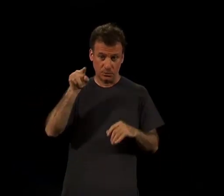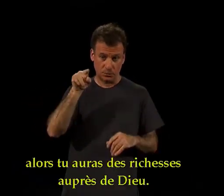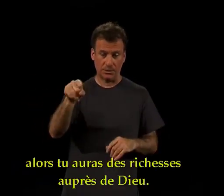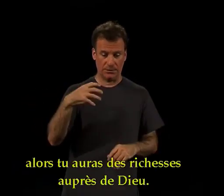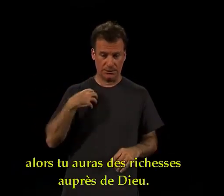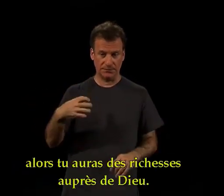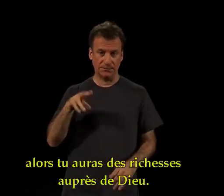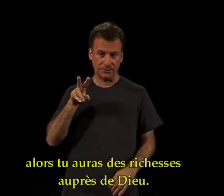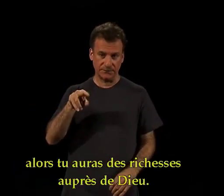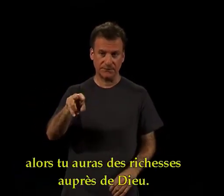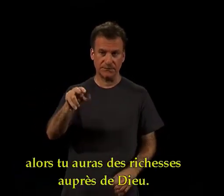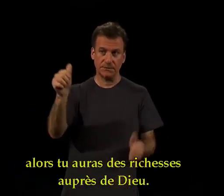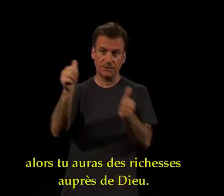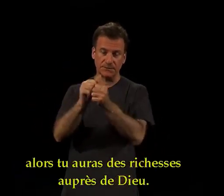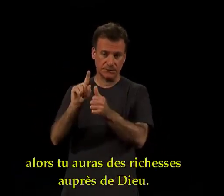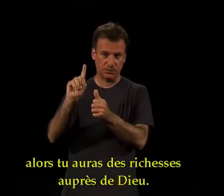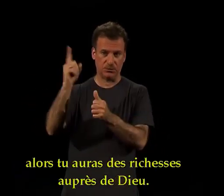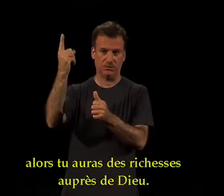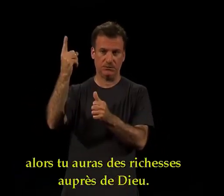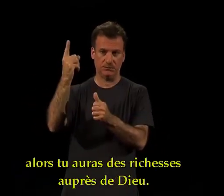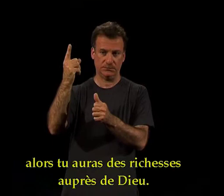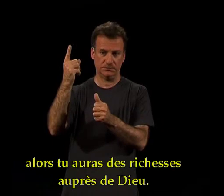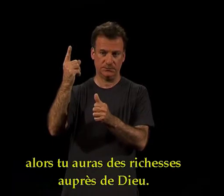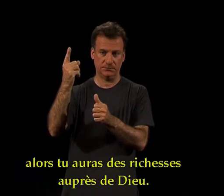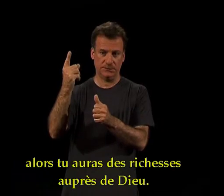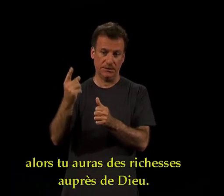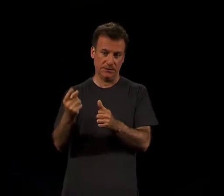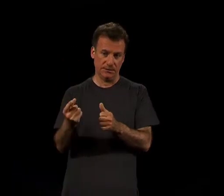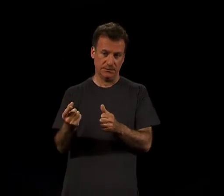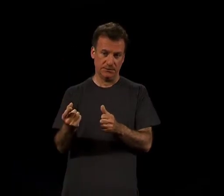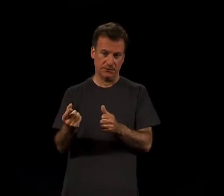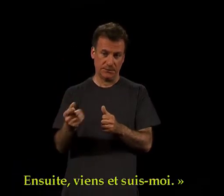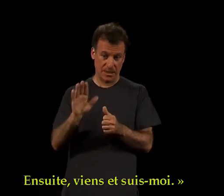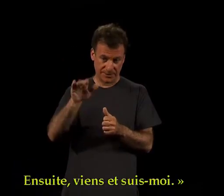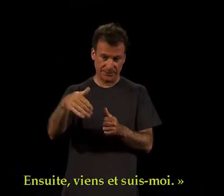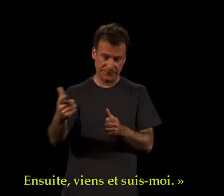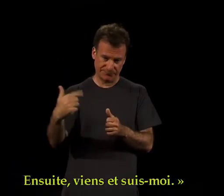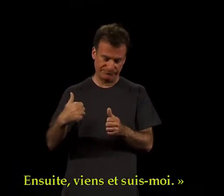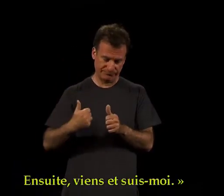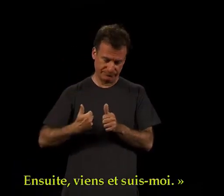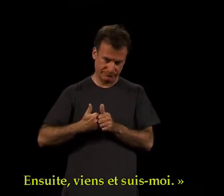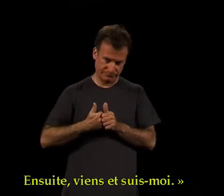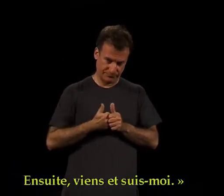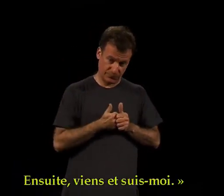« Alors tu auras des richesses auprès de Dieu. » « viens et suis-moi.